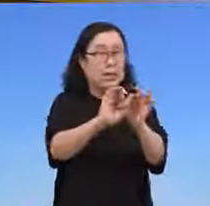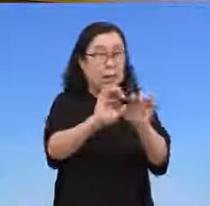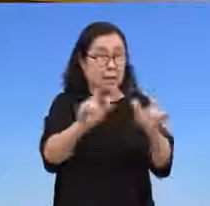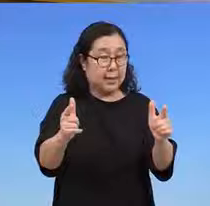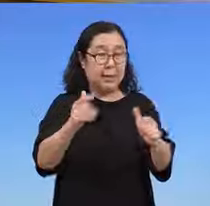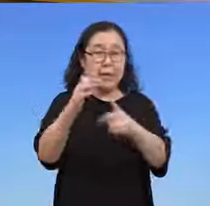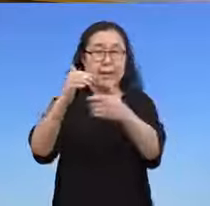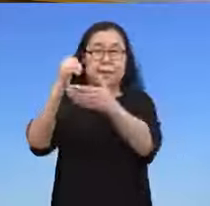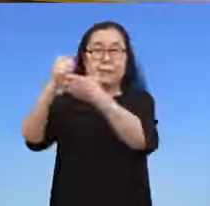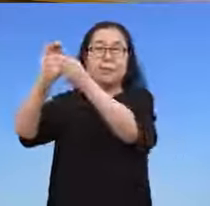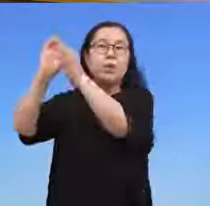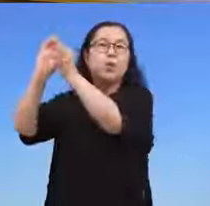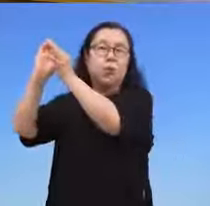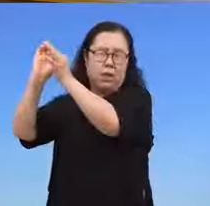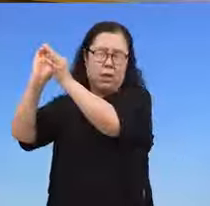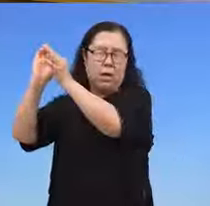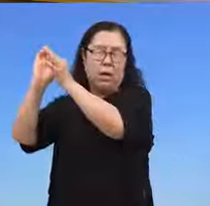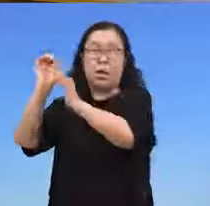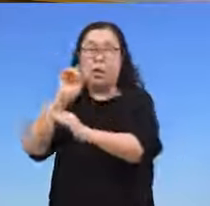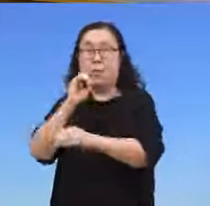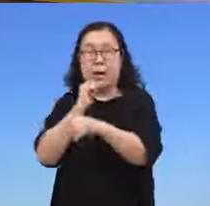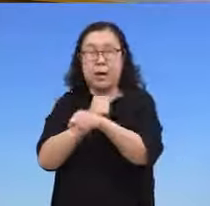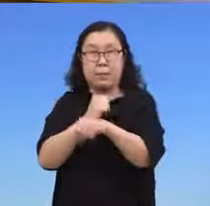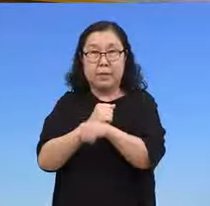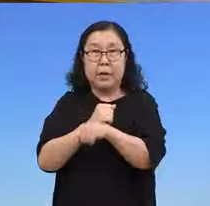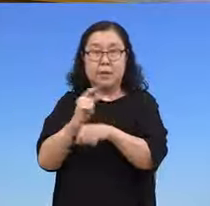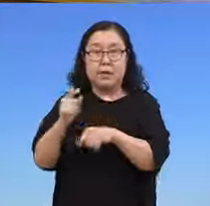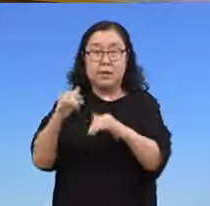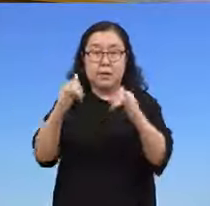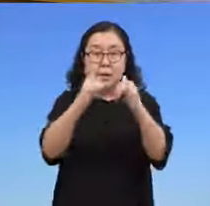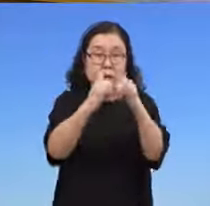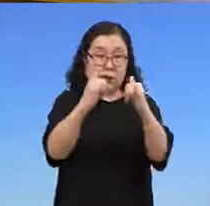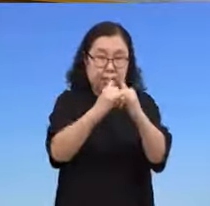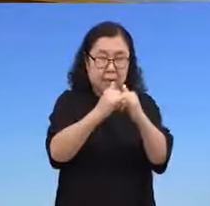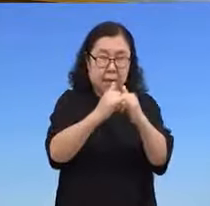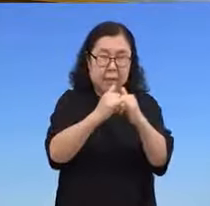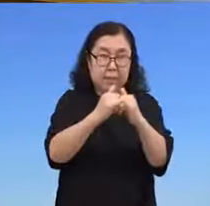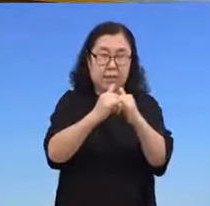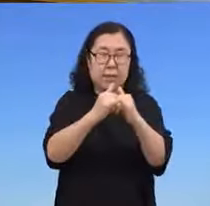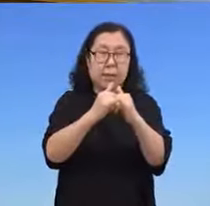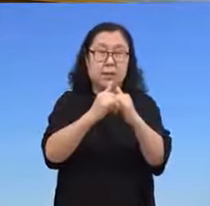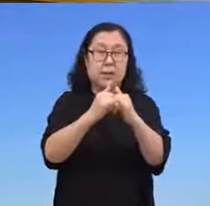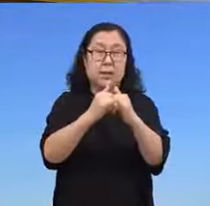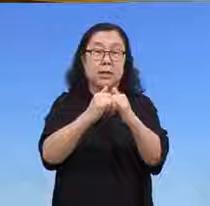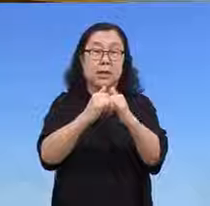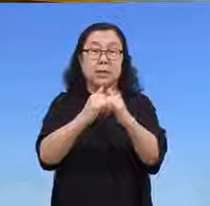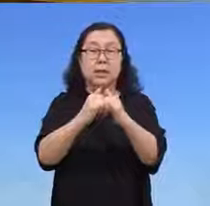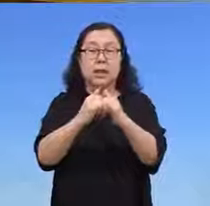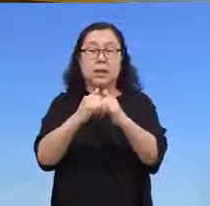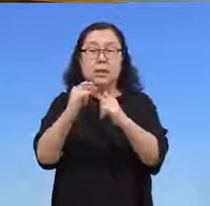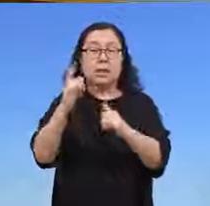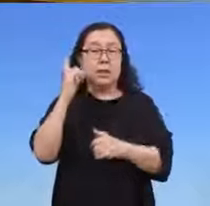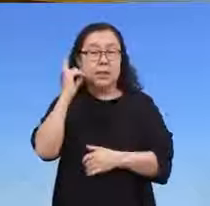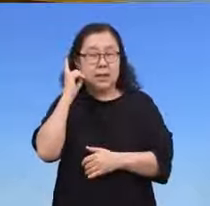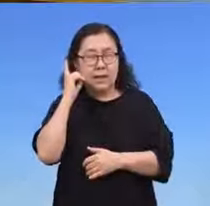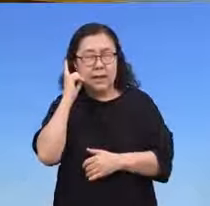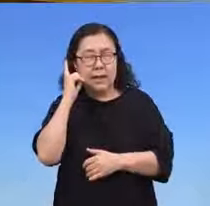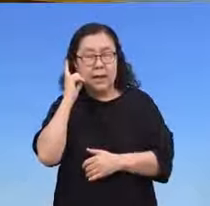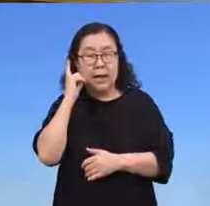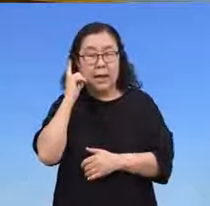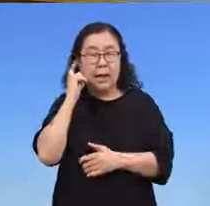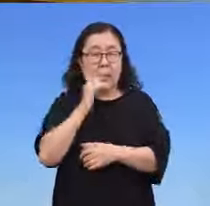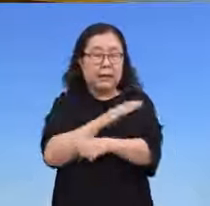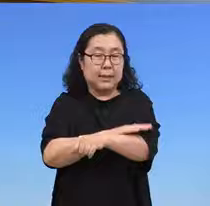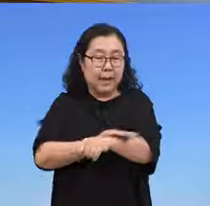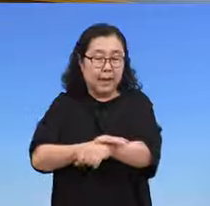아니요 하나님께 속한 것이니라. 아까 그 말로 빗대 말하면 이 기계가 대단히 작동이 잘 되고 안 되고가